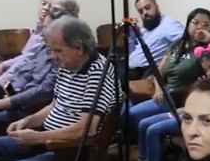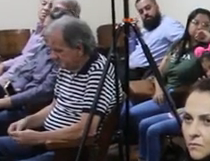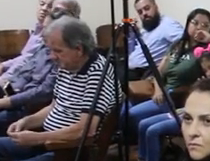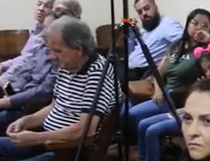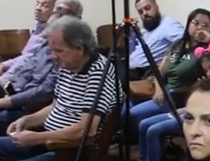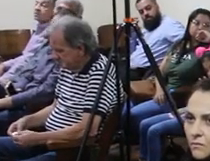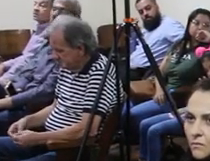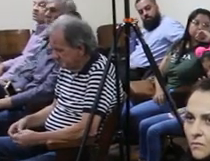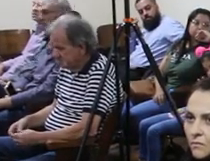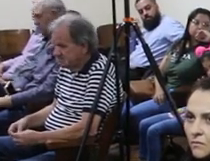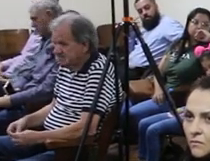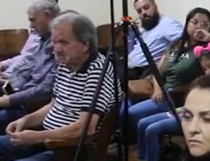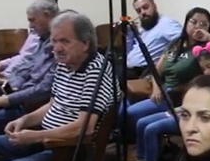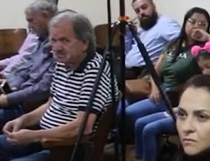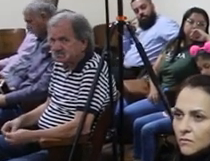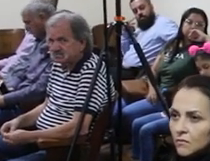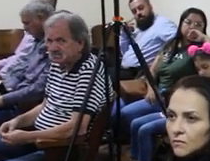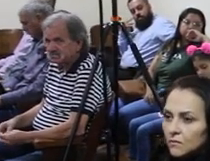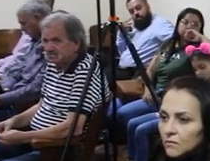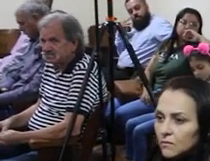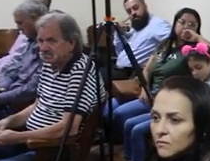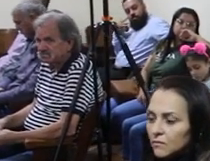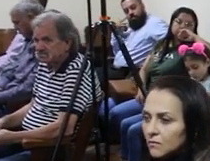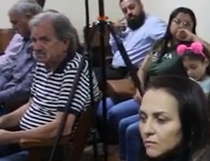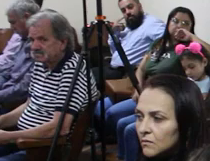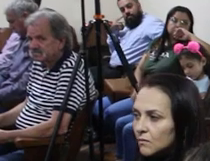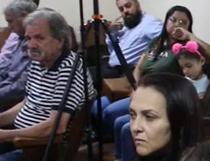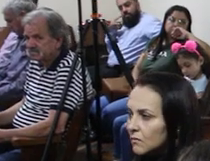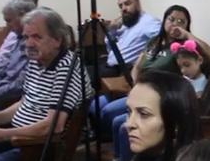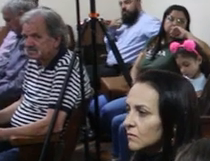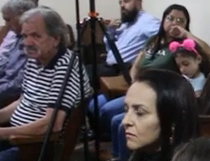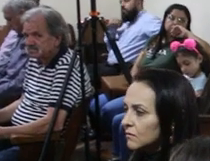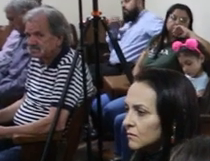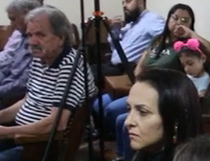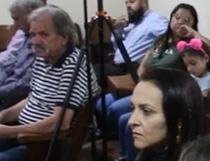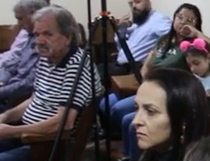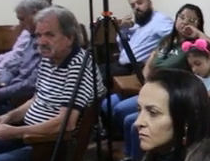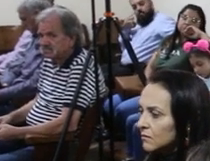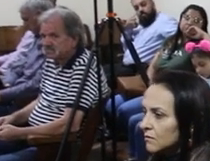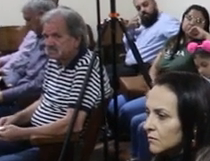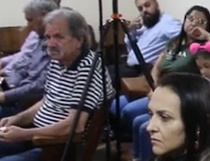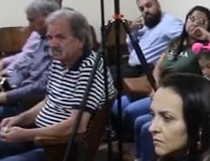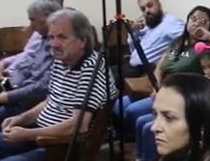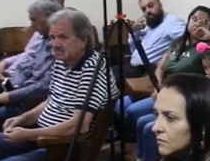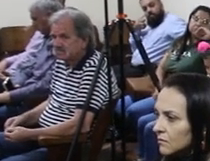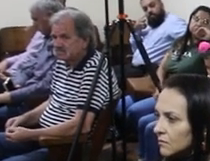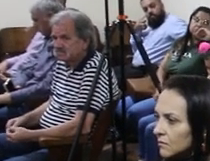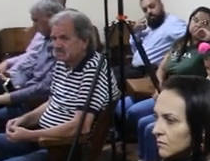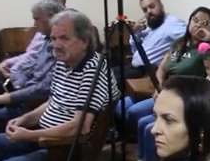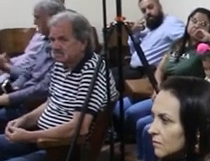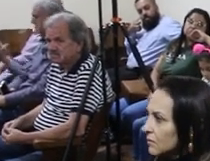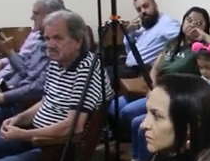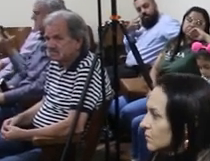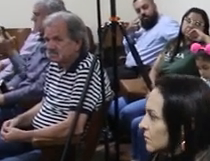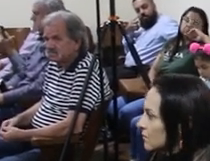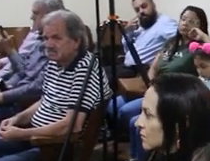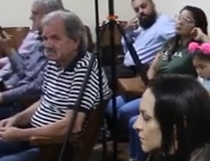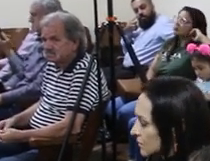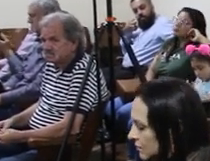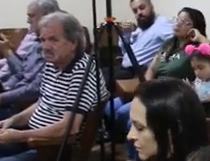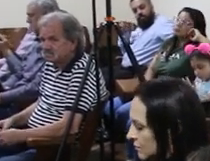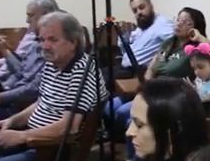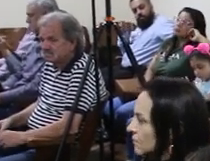a benceja da terra. Foi isso que ele quis dizer com isso. Então, ela é uma palavra pouco conhecida, não foi nada